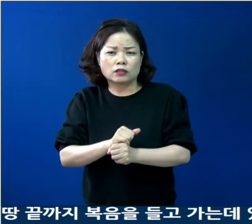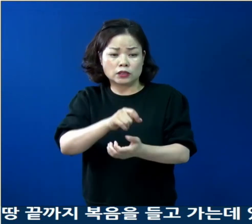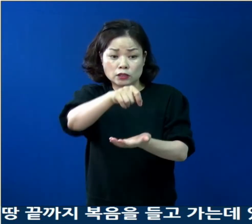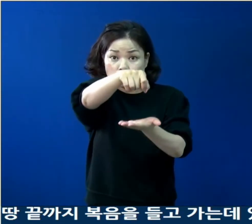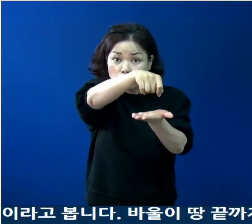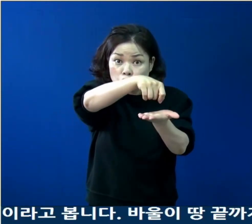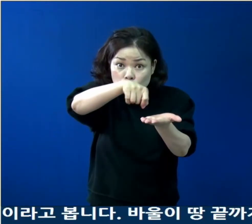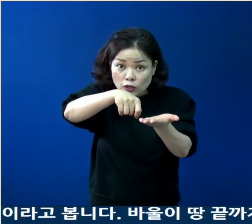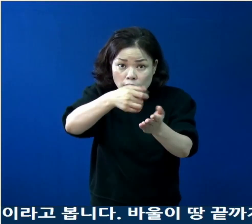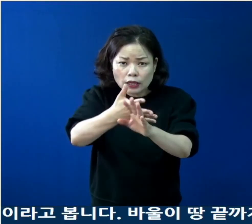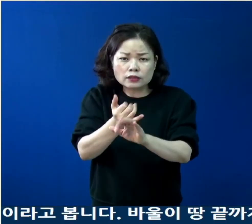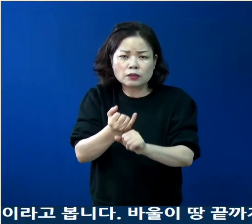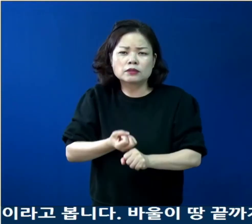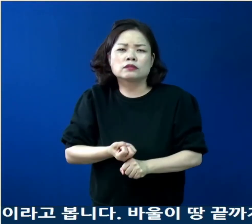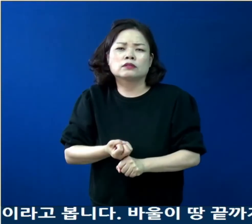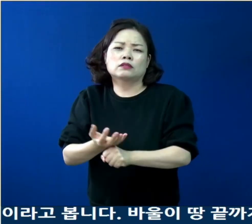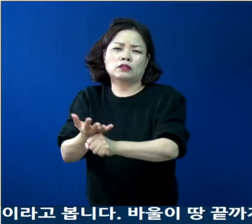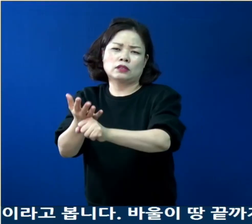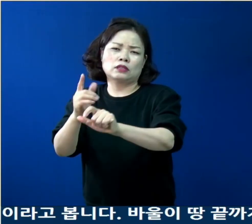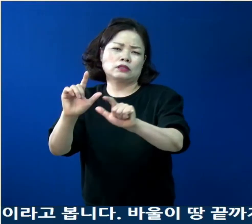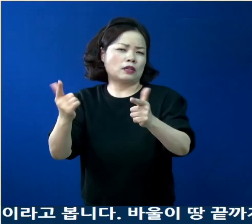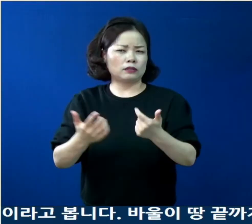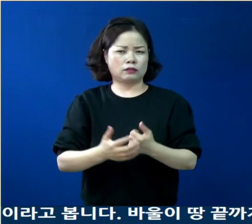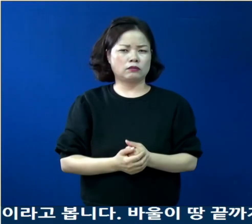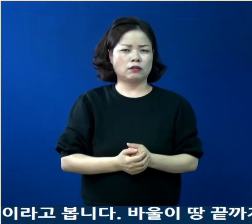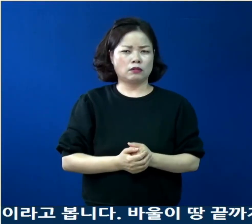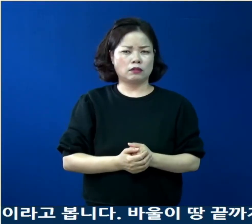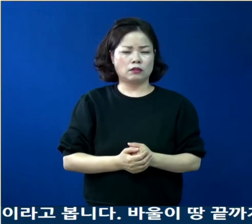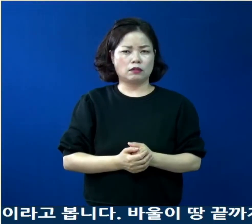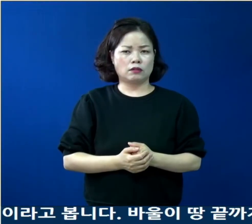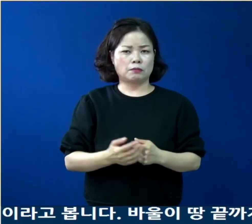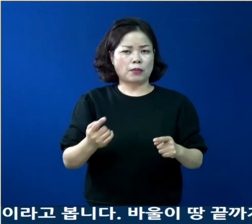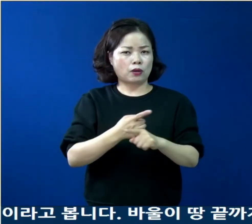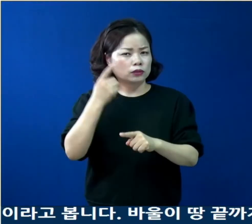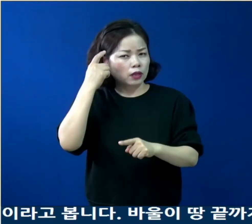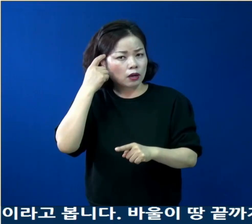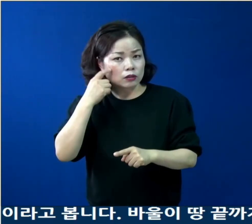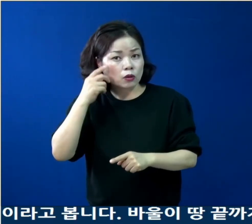기록되어져서 다른 사람에게 전달되지 않은 거죠. 바꿔 얘기하면